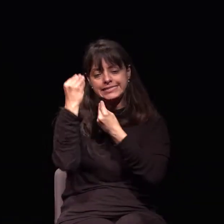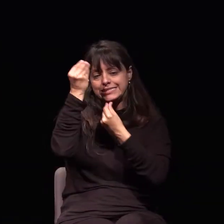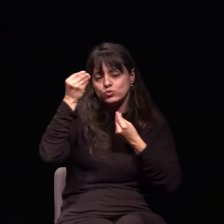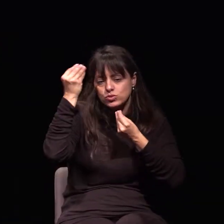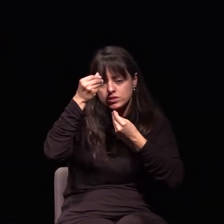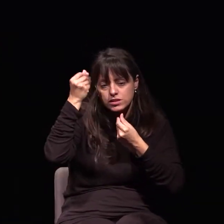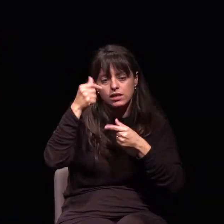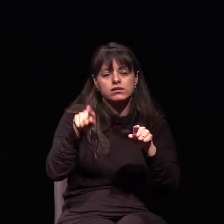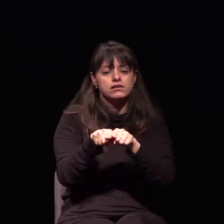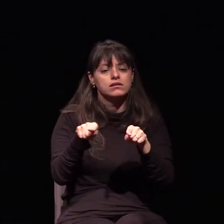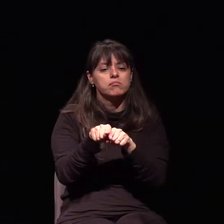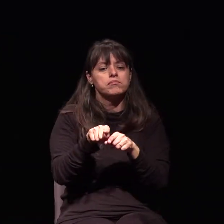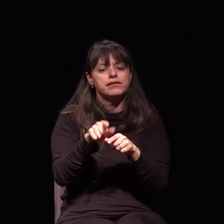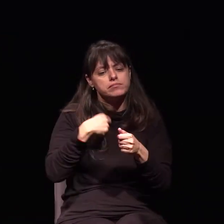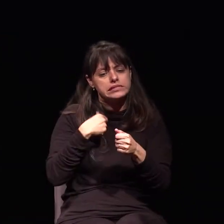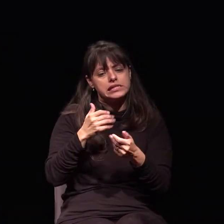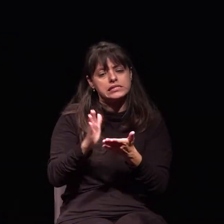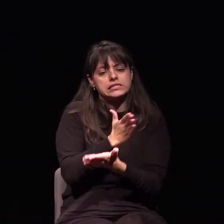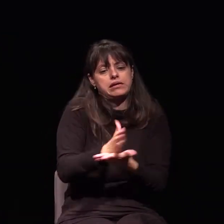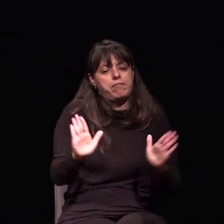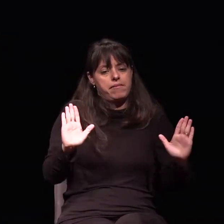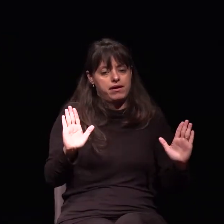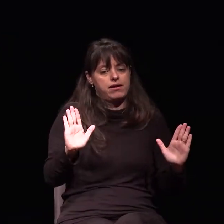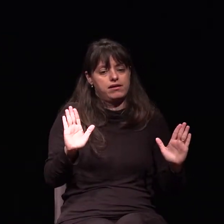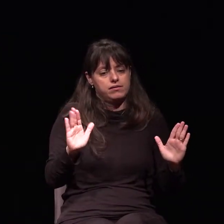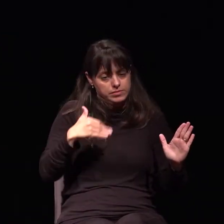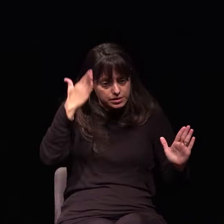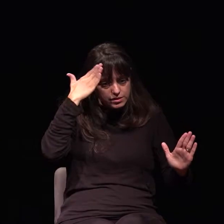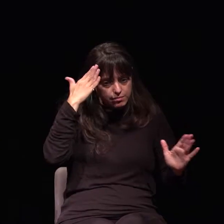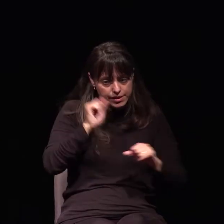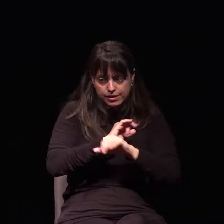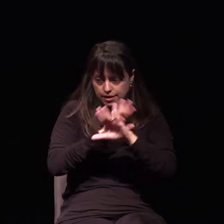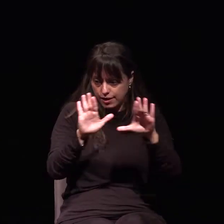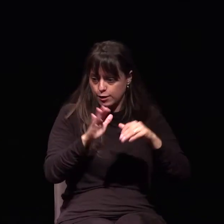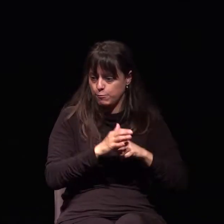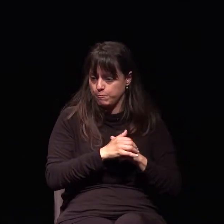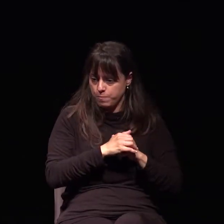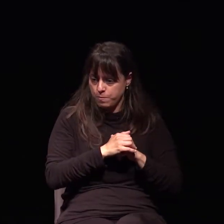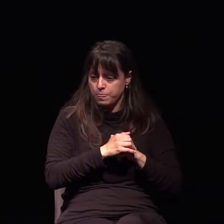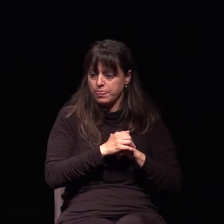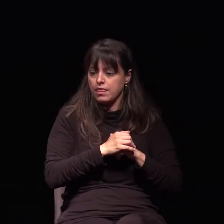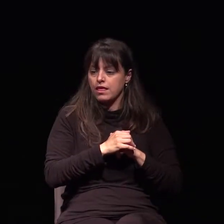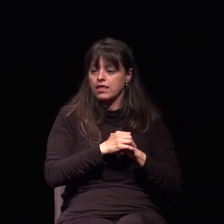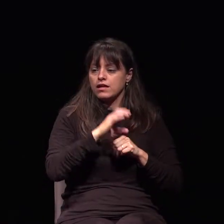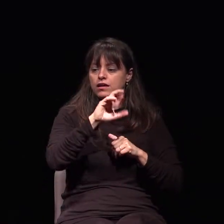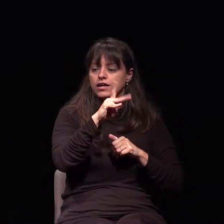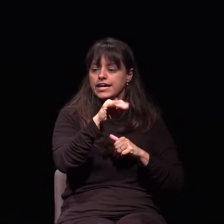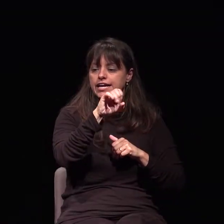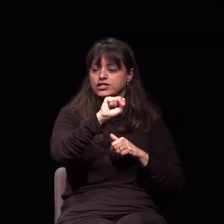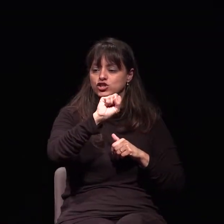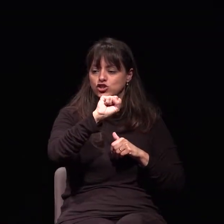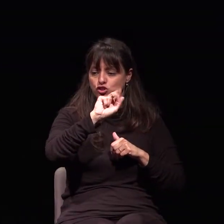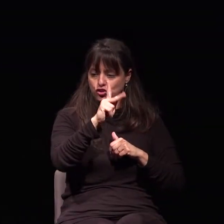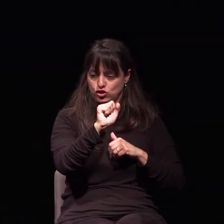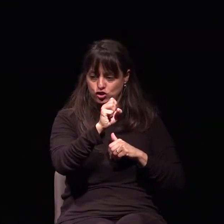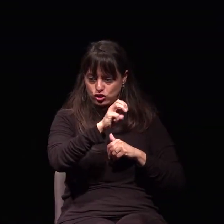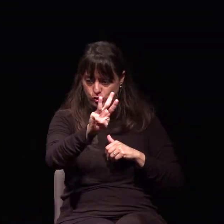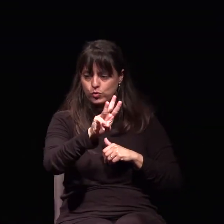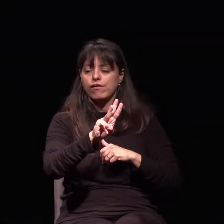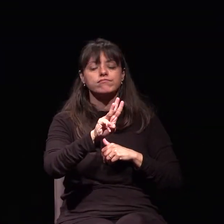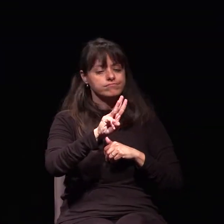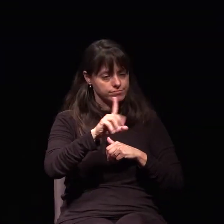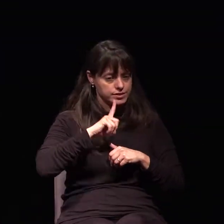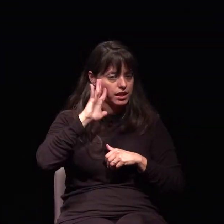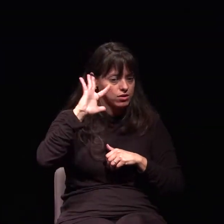Crenshaw mostra isso, como a Eliette Saffioti, que acho que foi a mestra